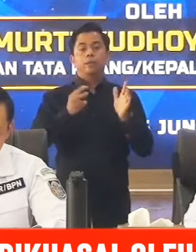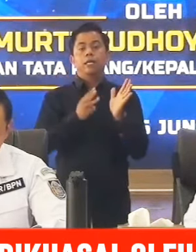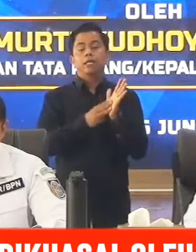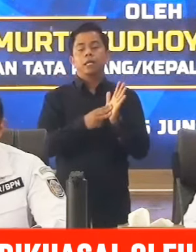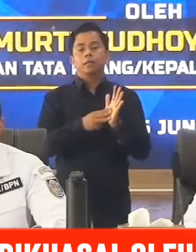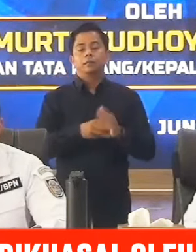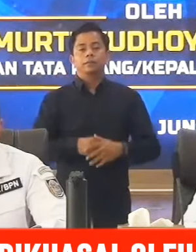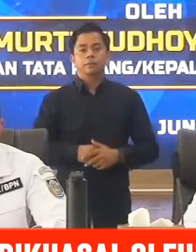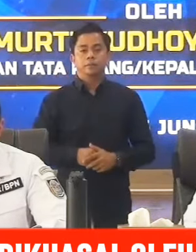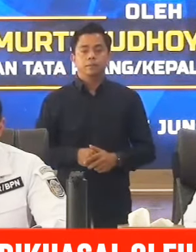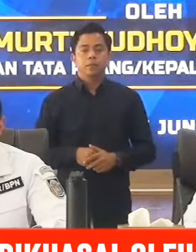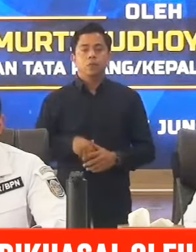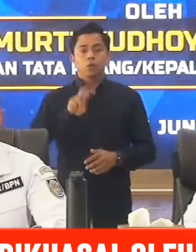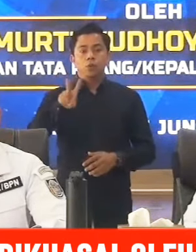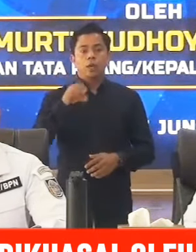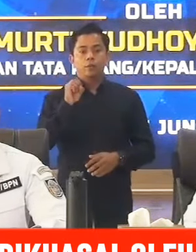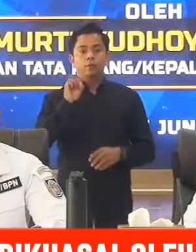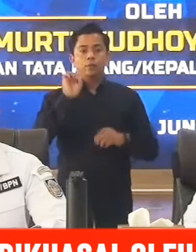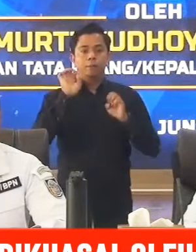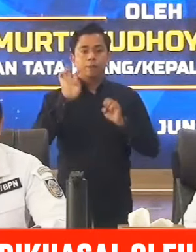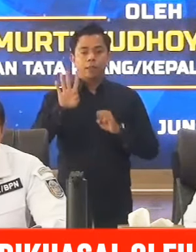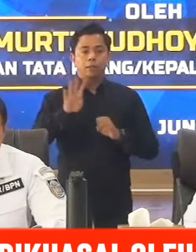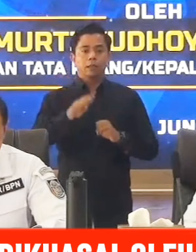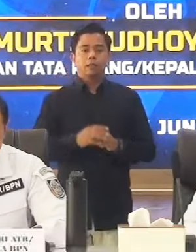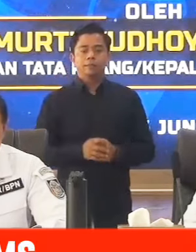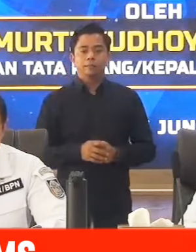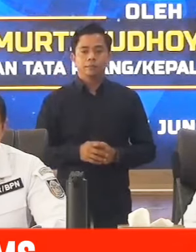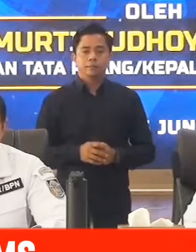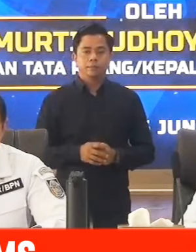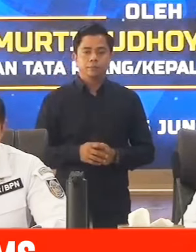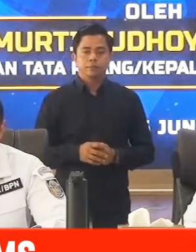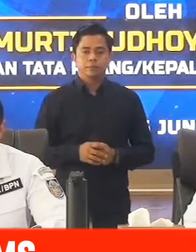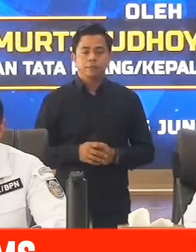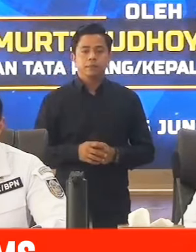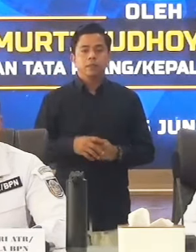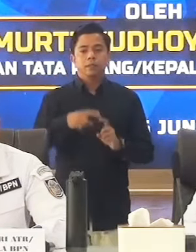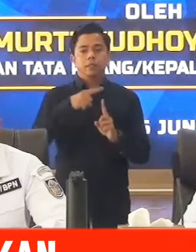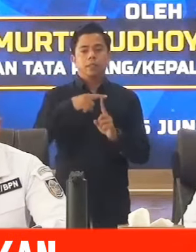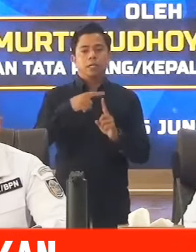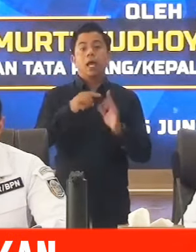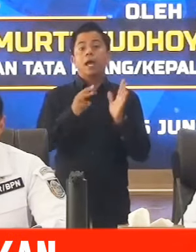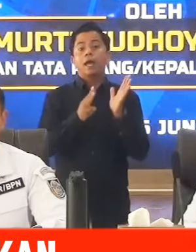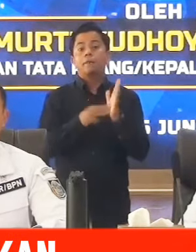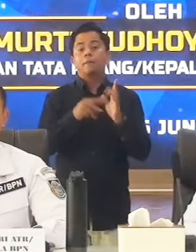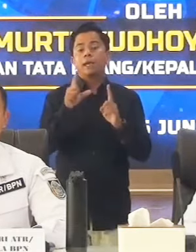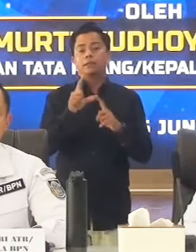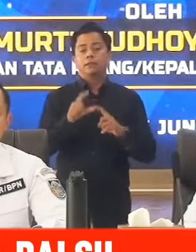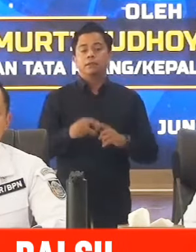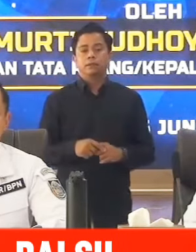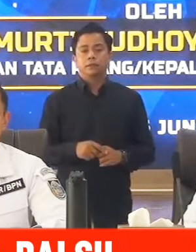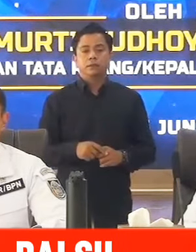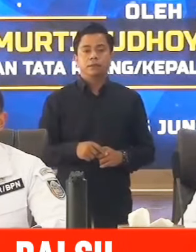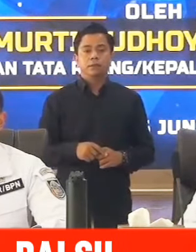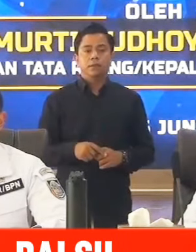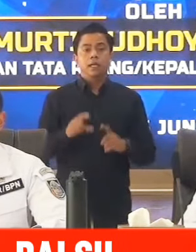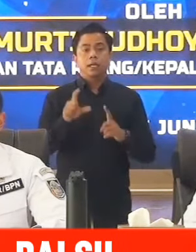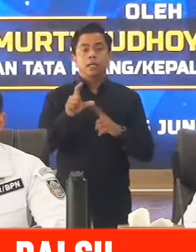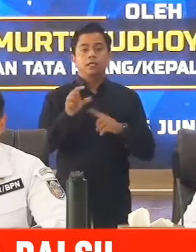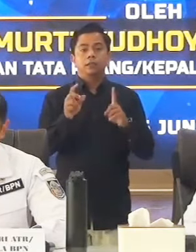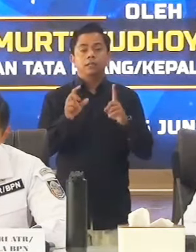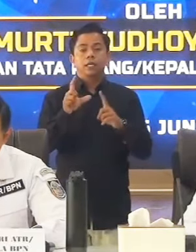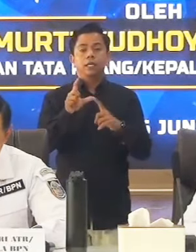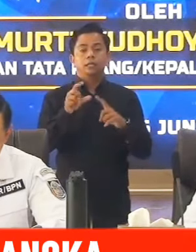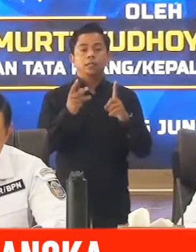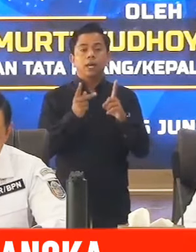Dan tahun 2004, tanah tersebut dikuasai oleh tersangka MS dan diterbitkan SHM yang diduga